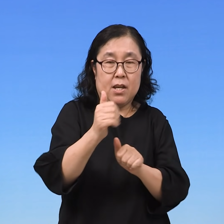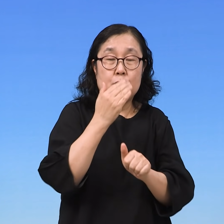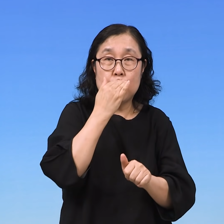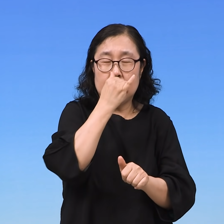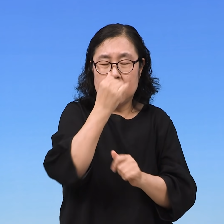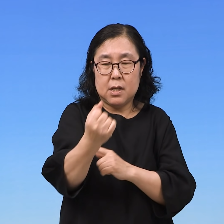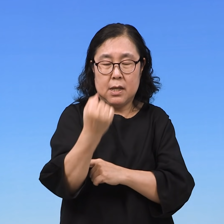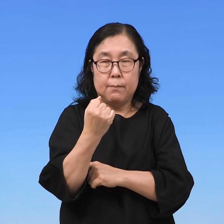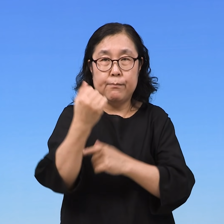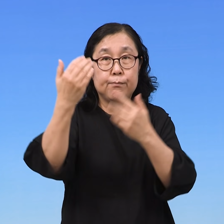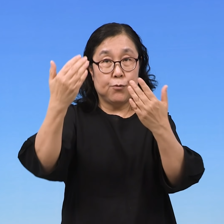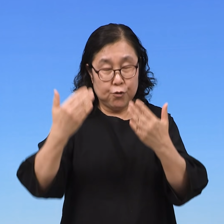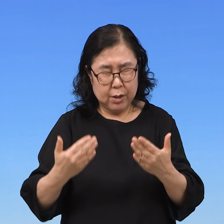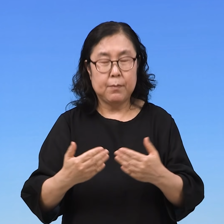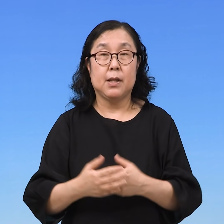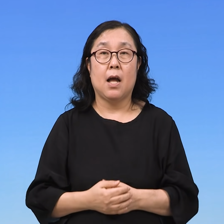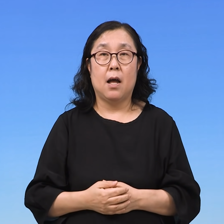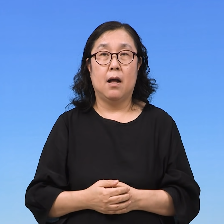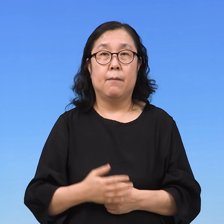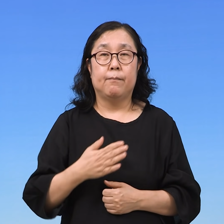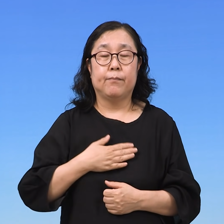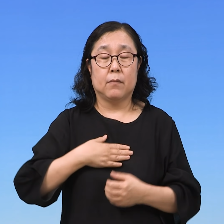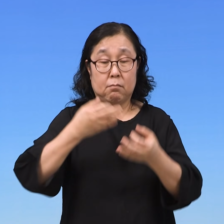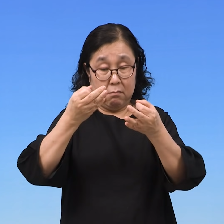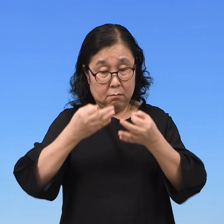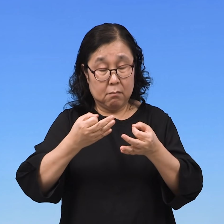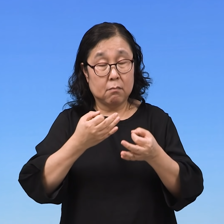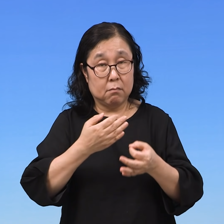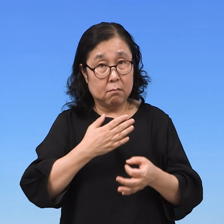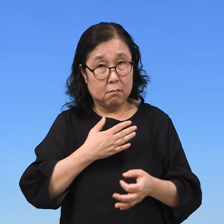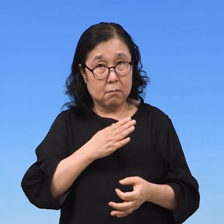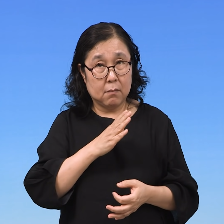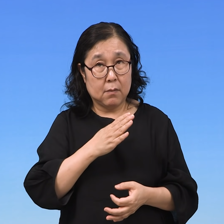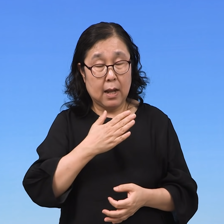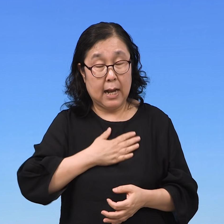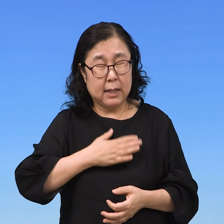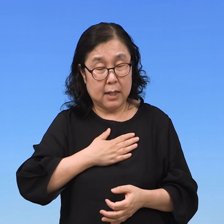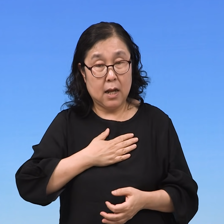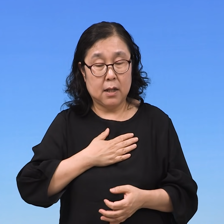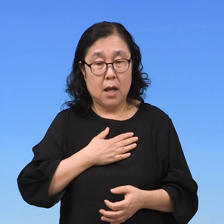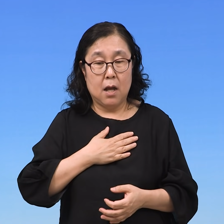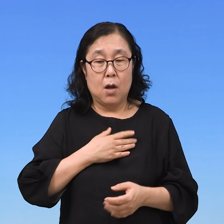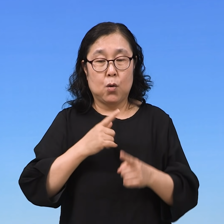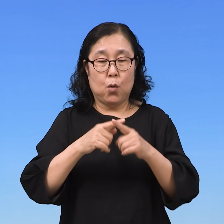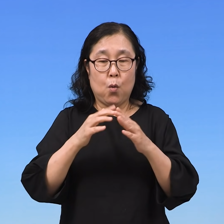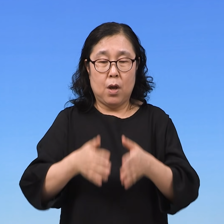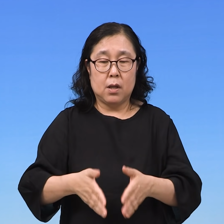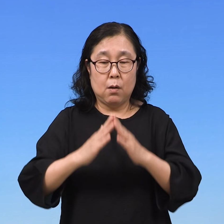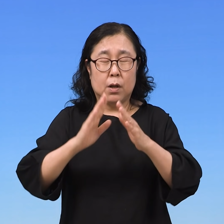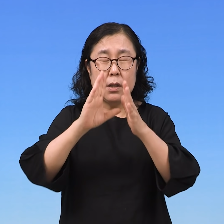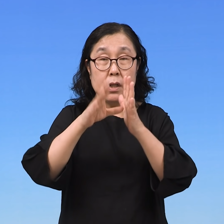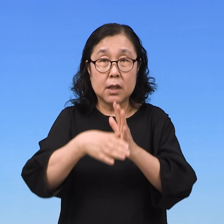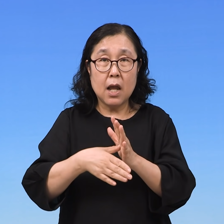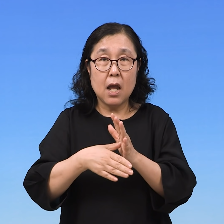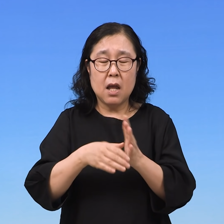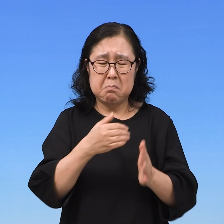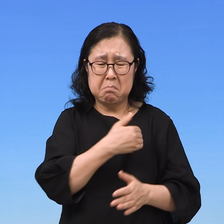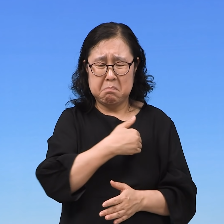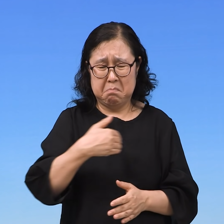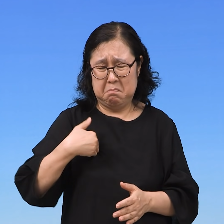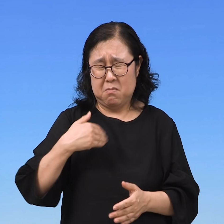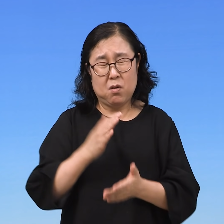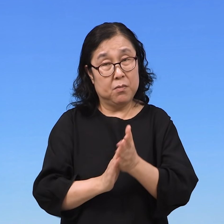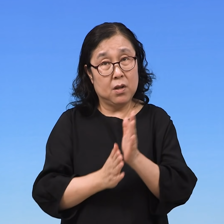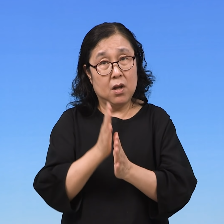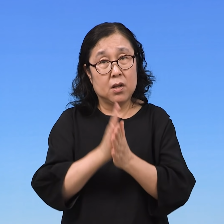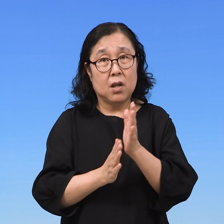힘을 가져다 줍니다. 저를 보시면 아시잖아요. 개척 초기에 그렇게 자신이 없어가지고